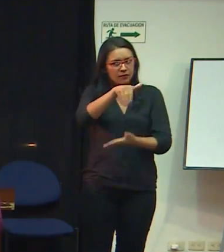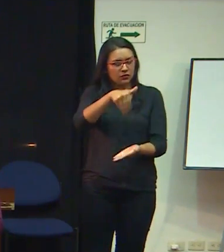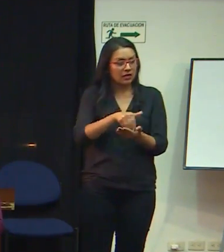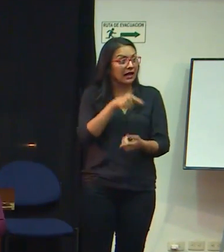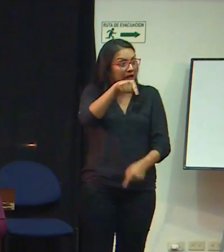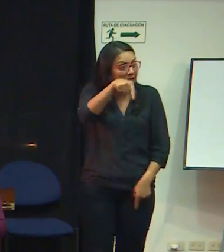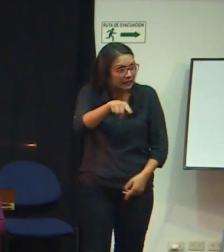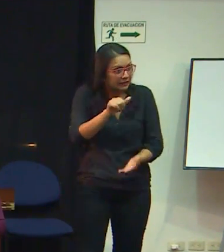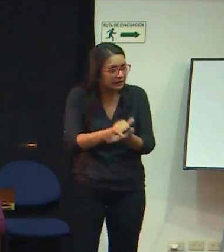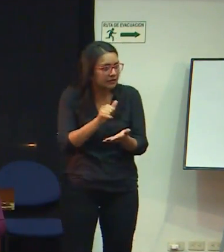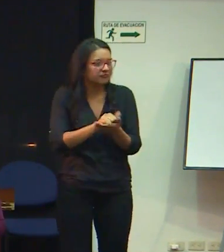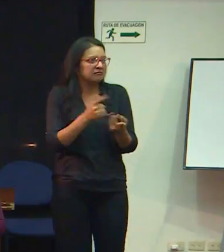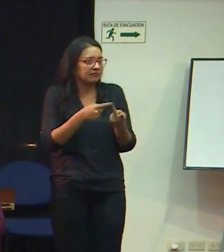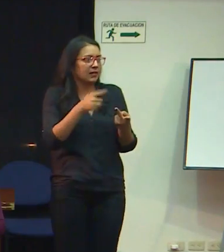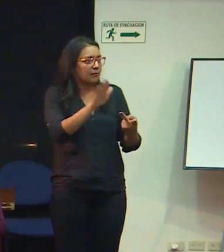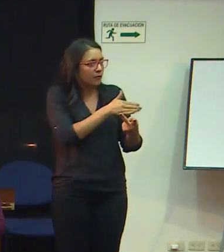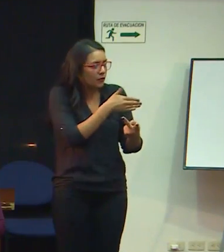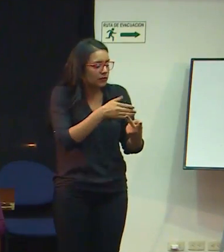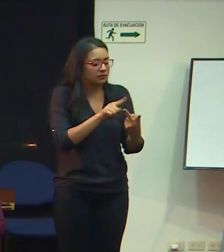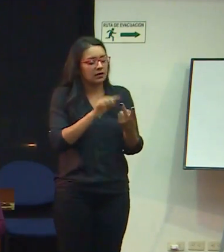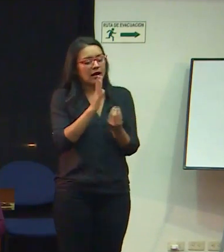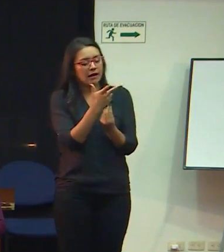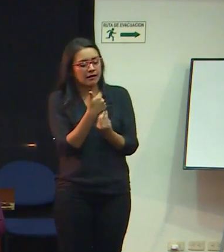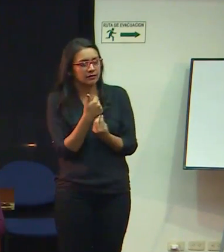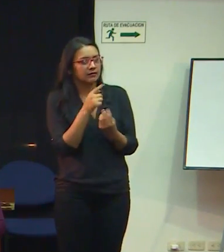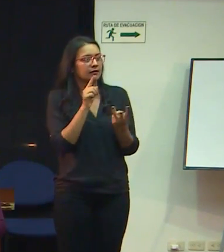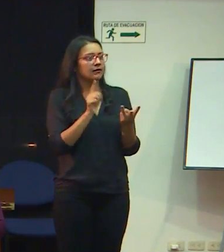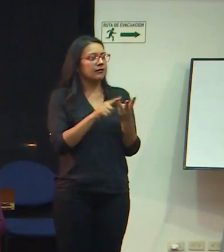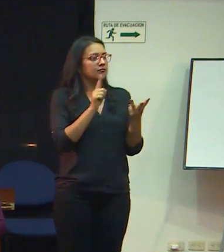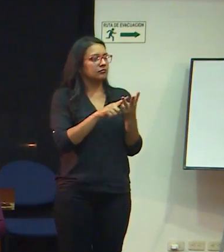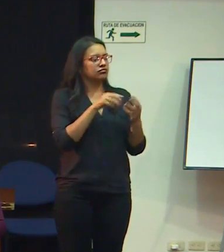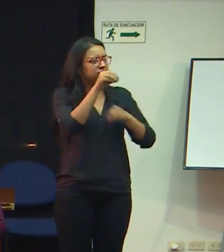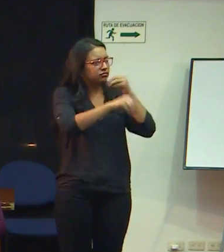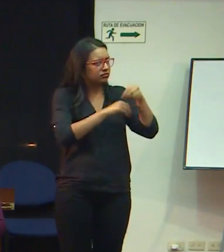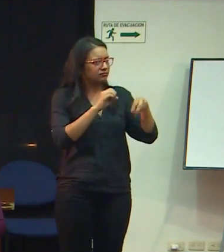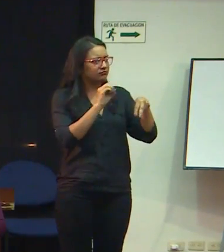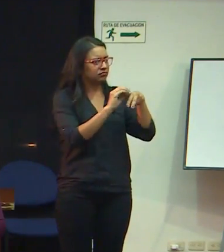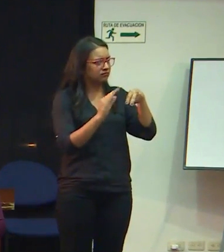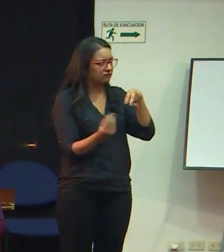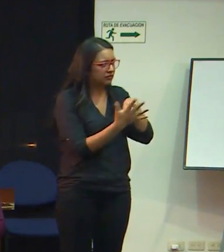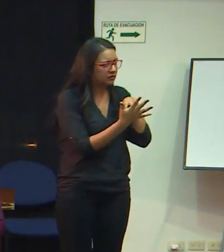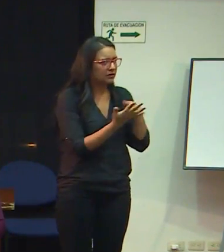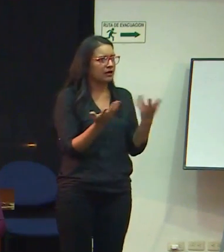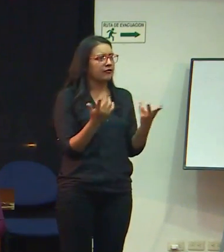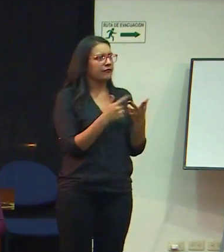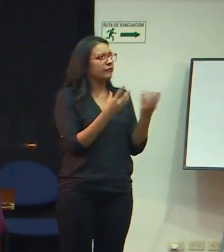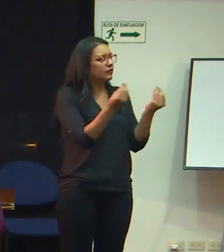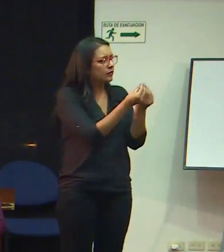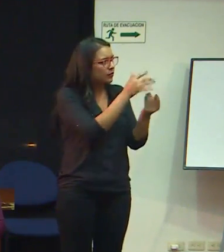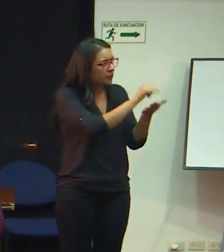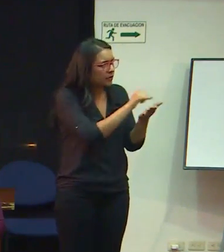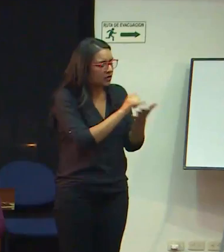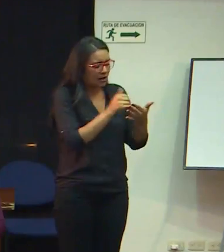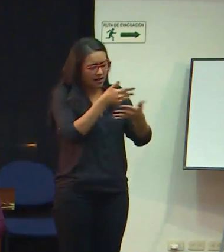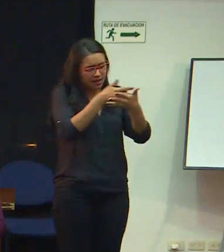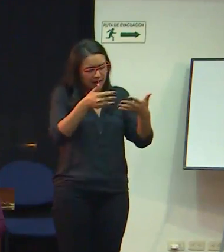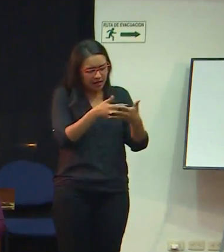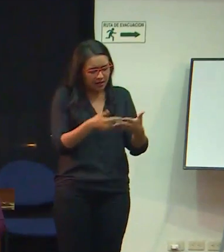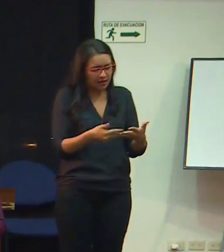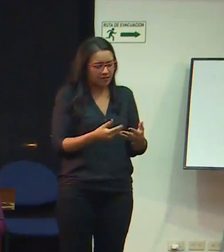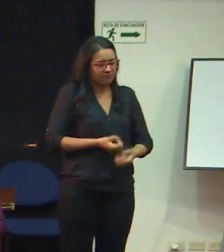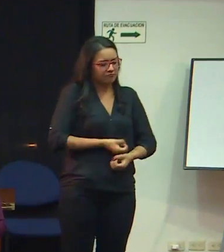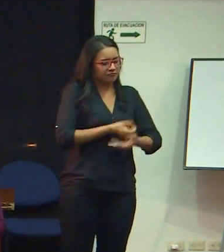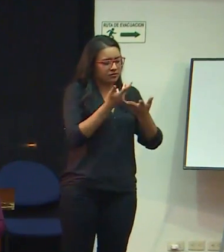allí pues está la música, el arte, los flash mobs, los que han hecho pues también los compañeros, escritos,